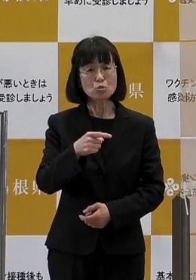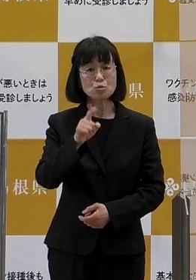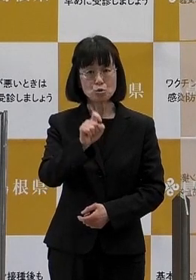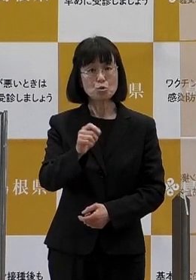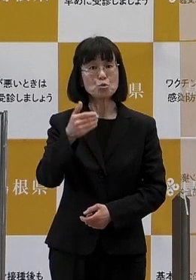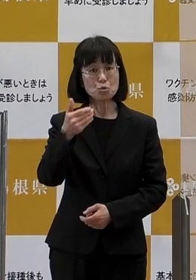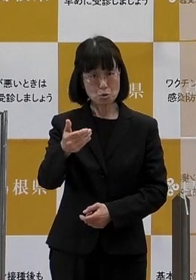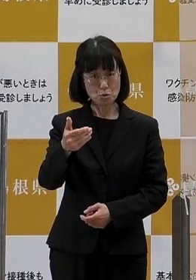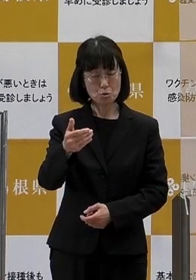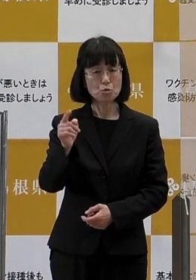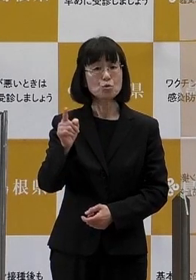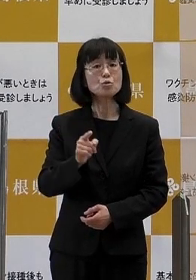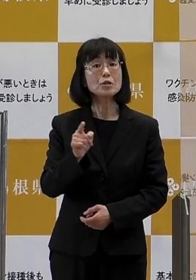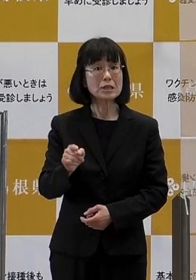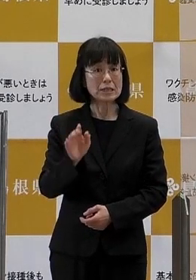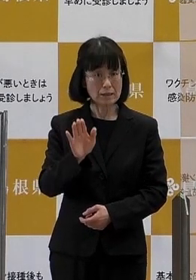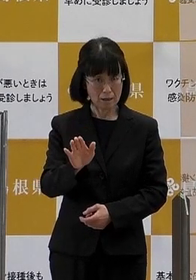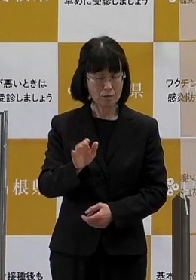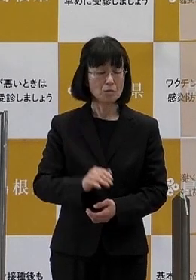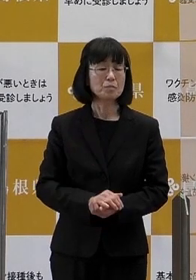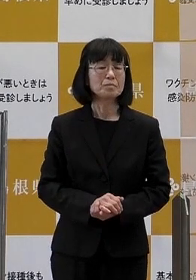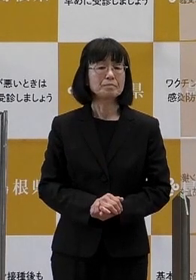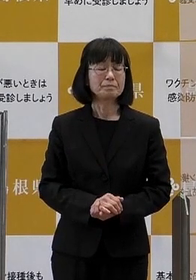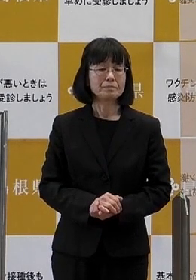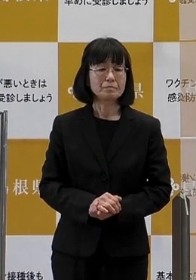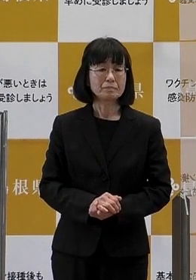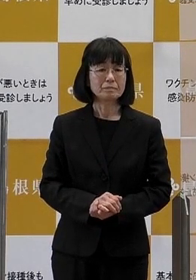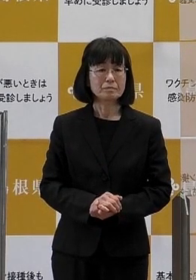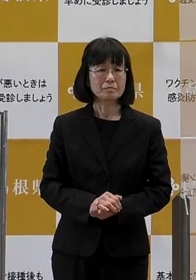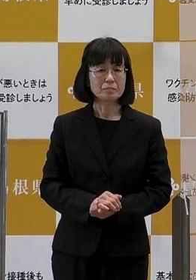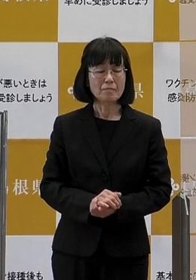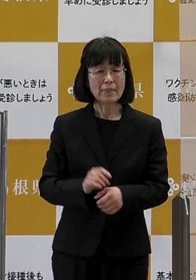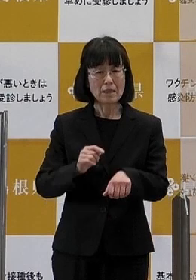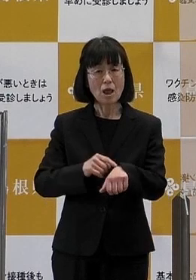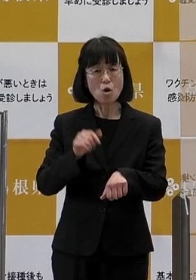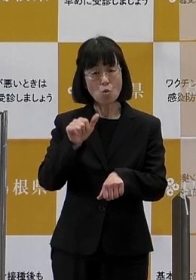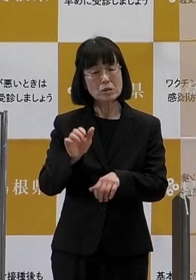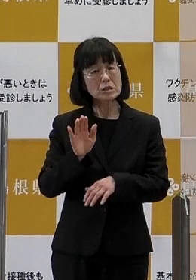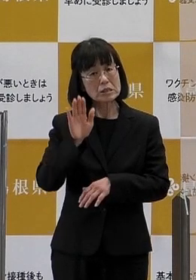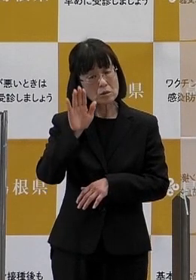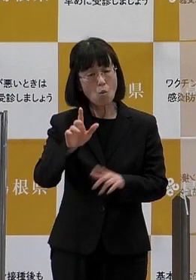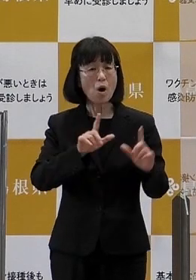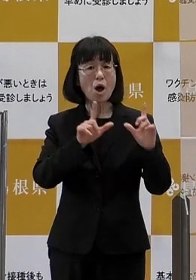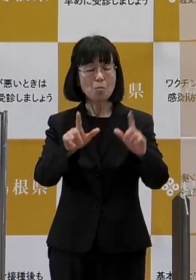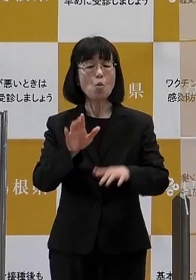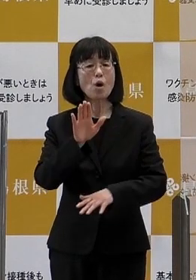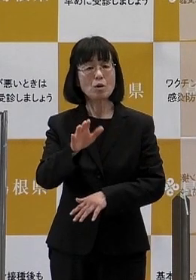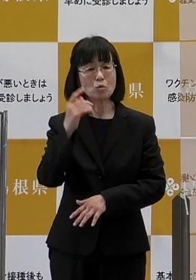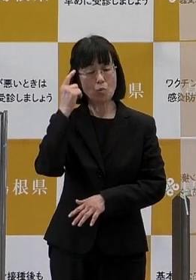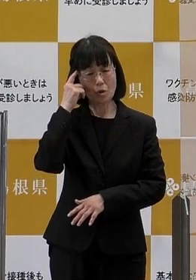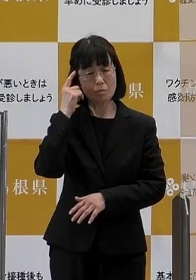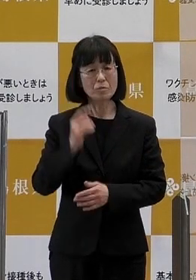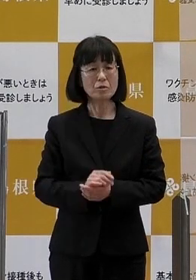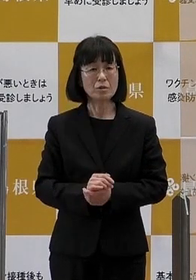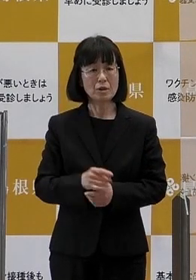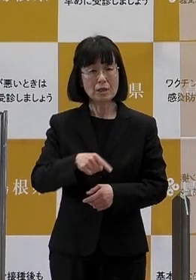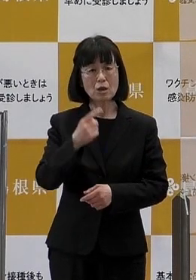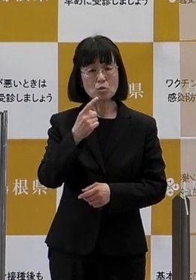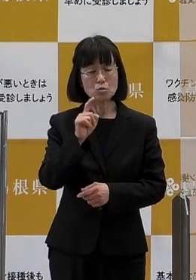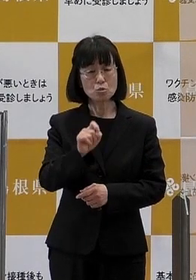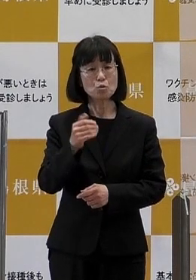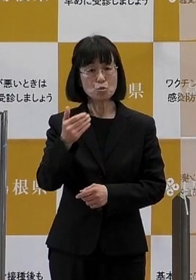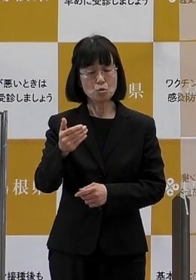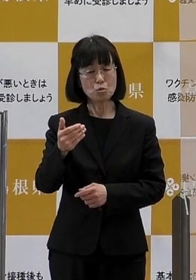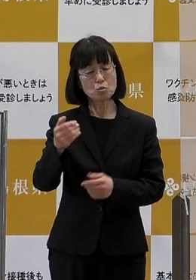119ですね。119で、5時以降に発表があると思いますけれども、119のう